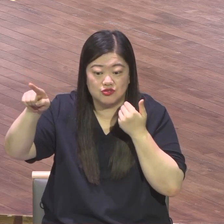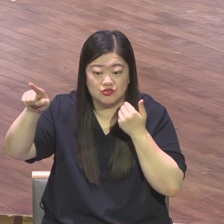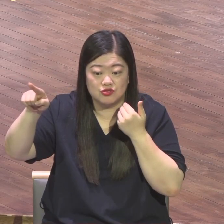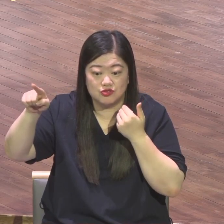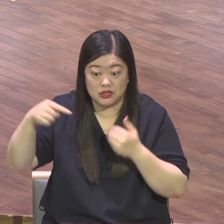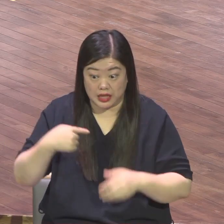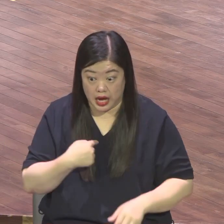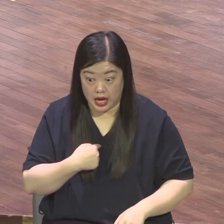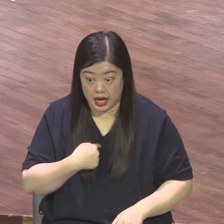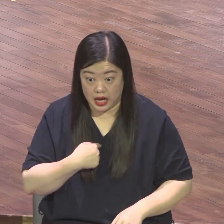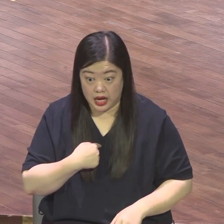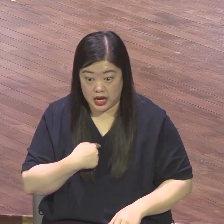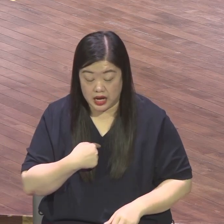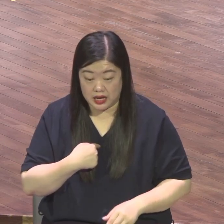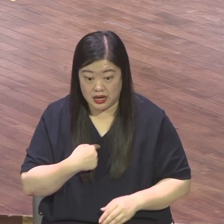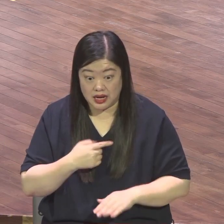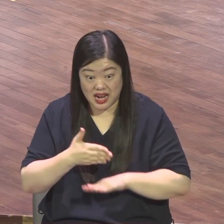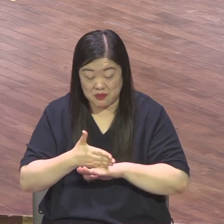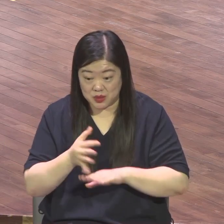만입니까? 만이?